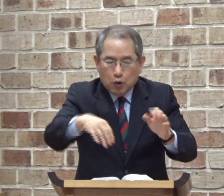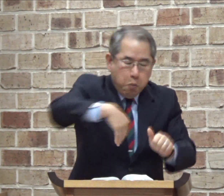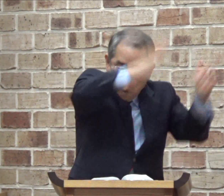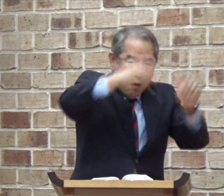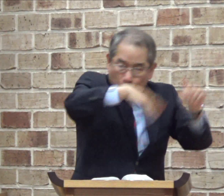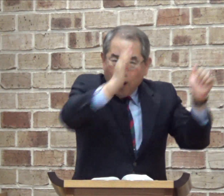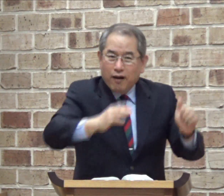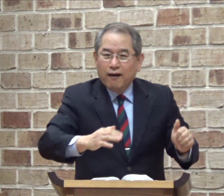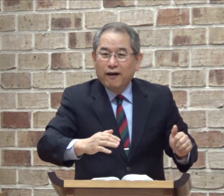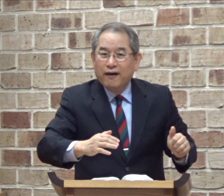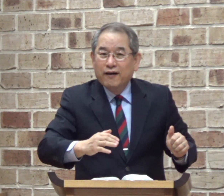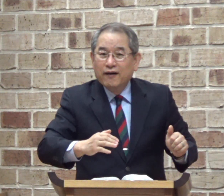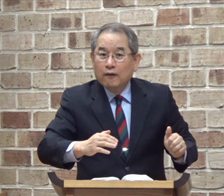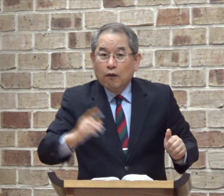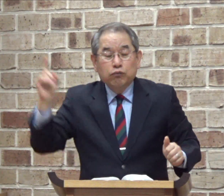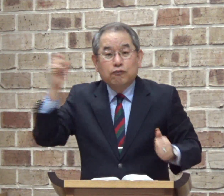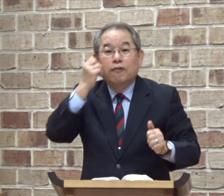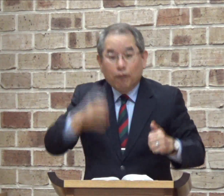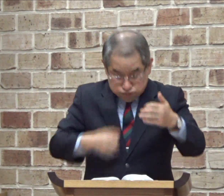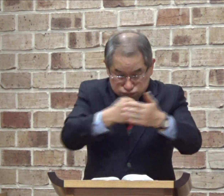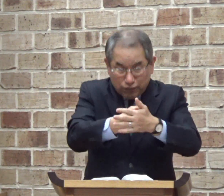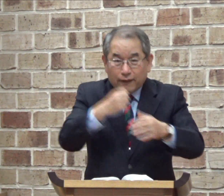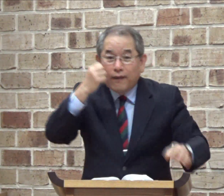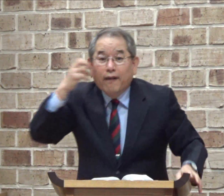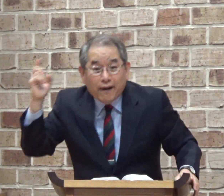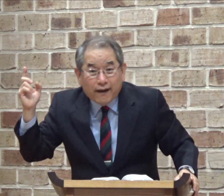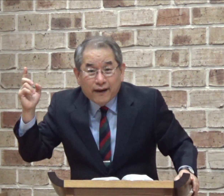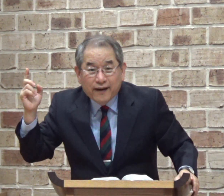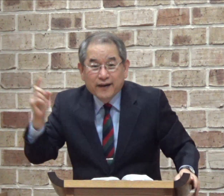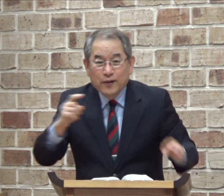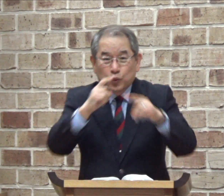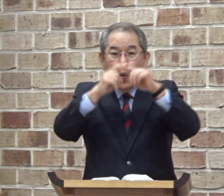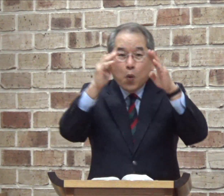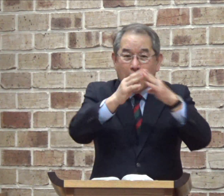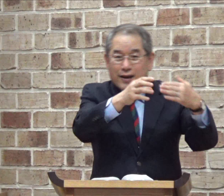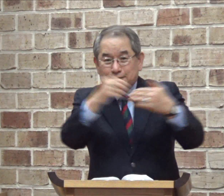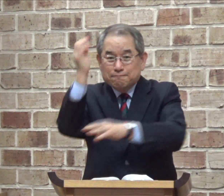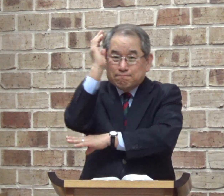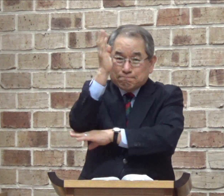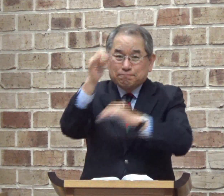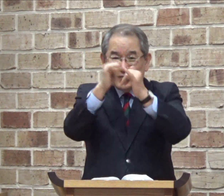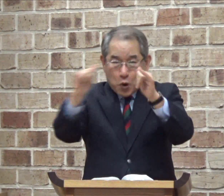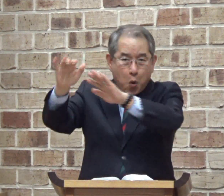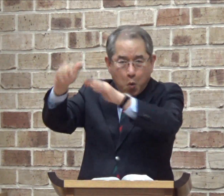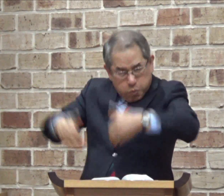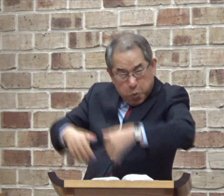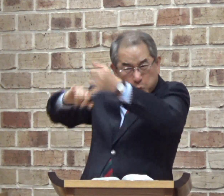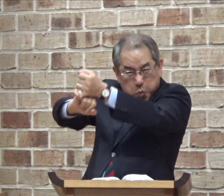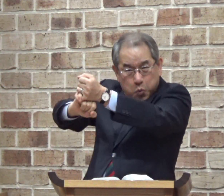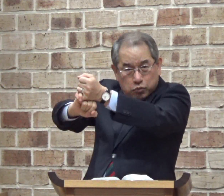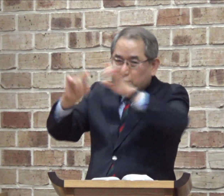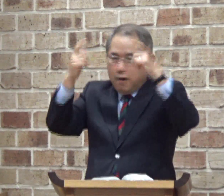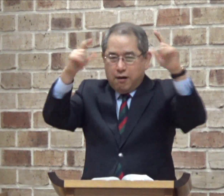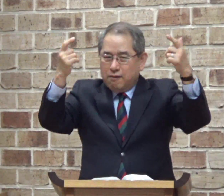교회를 인도하고 꼭 필요한 사람들인데도 기도하면서 하나님 주신 감동에 따라 하나님의 통치하심에 따라